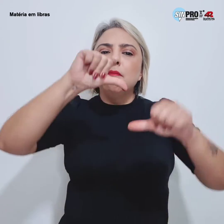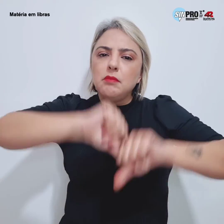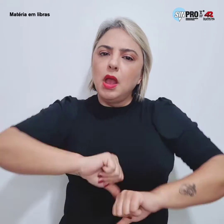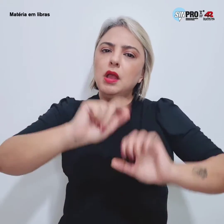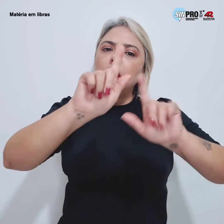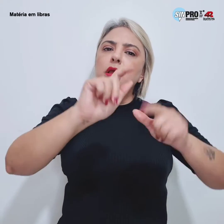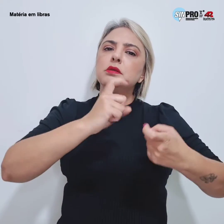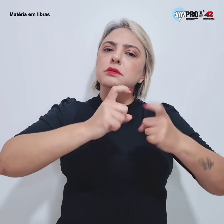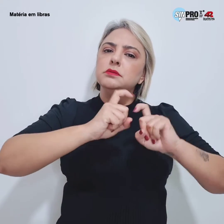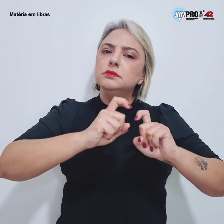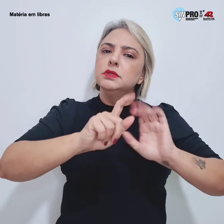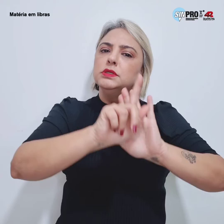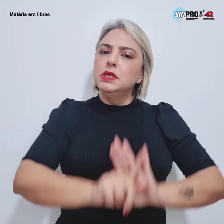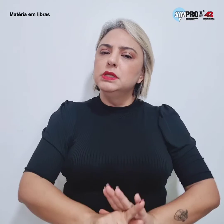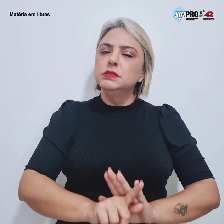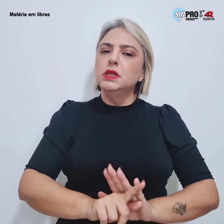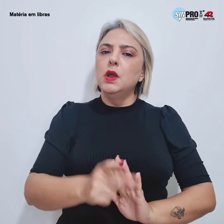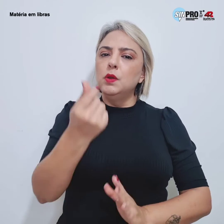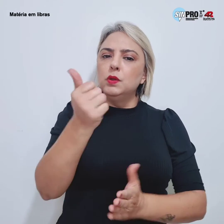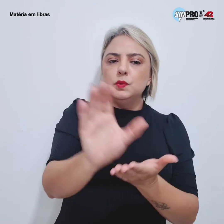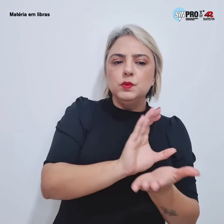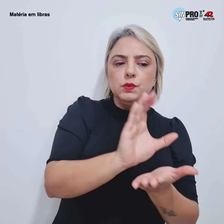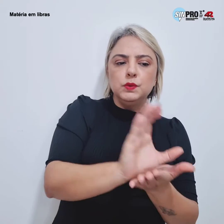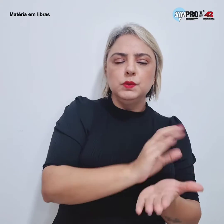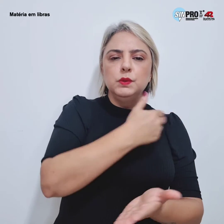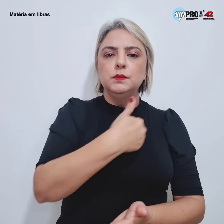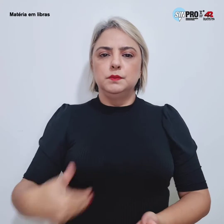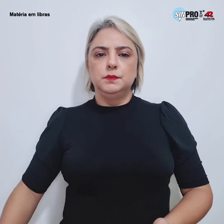má gestão administrativa e do dinheiro público.